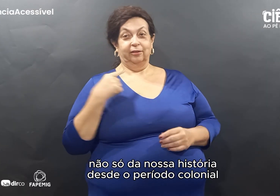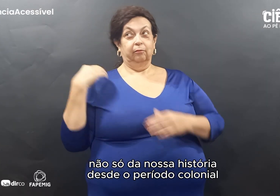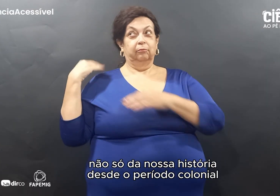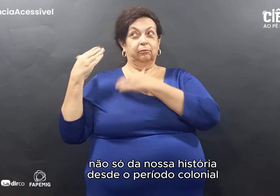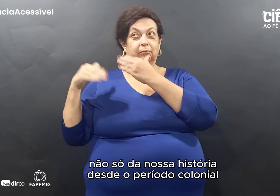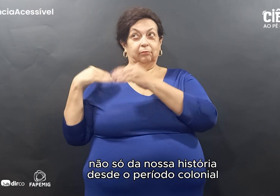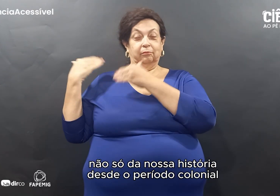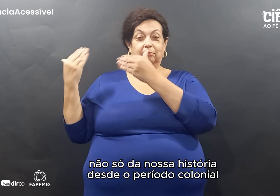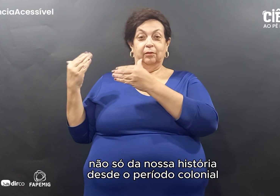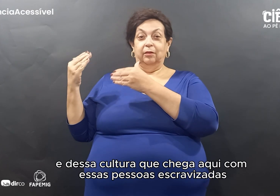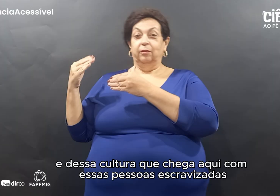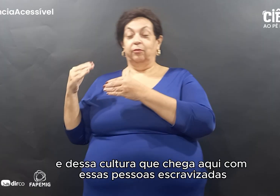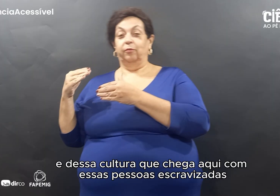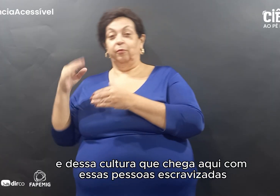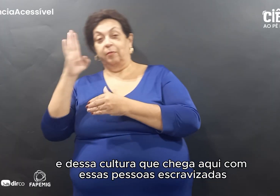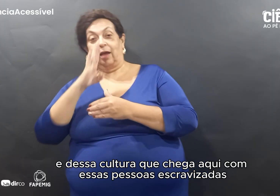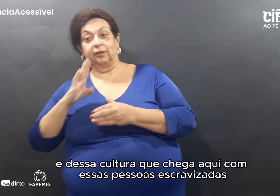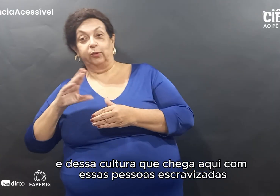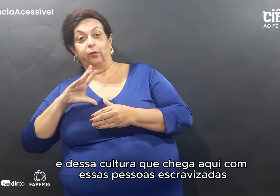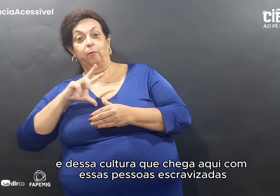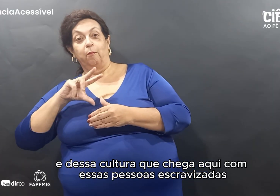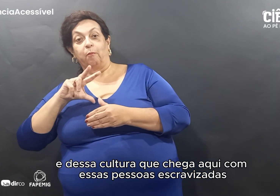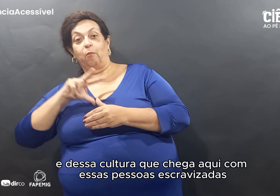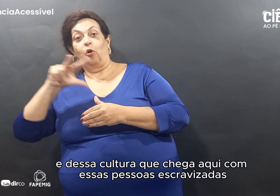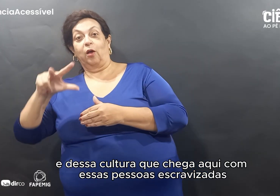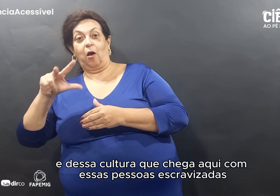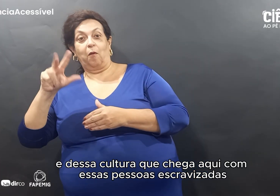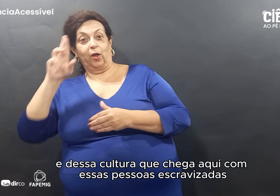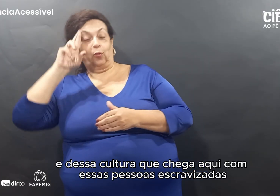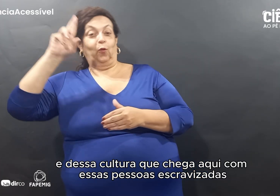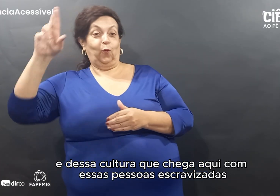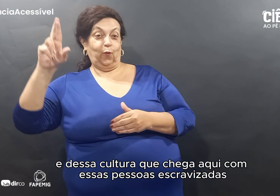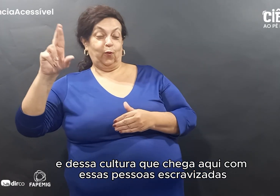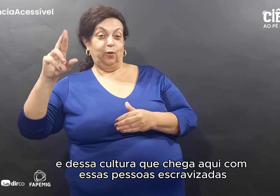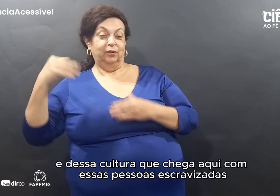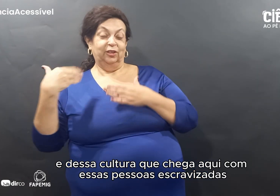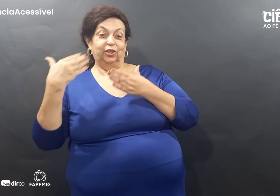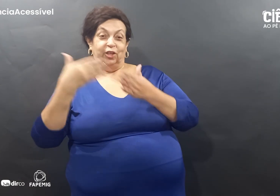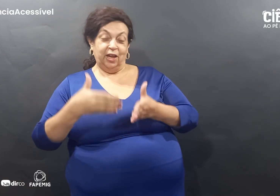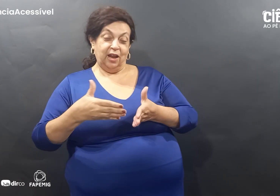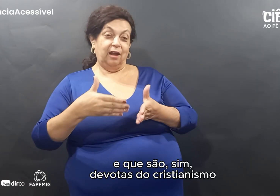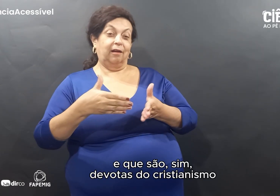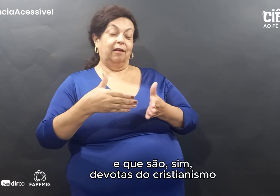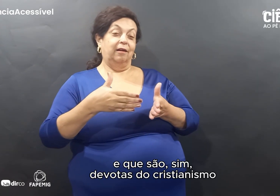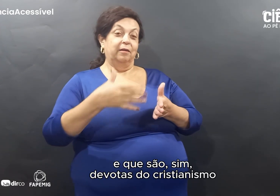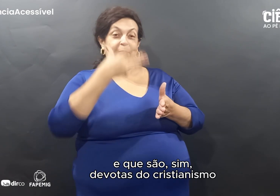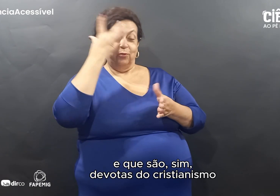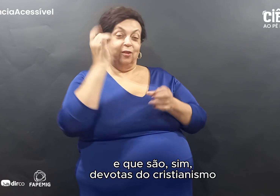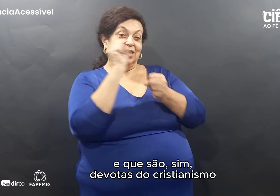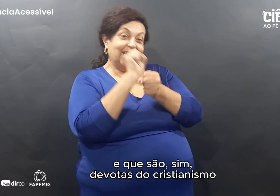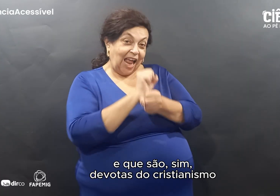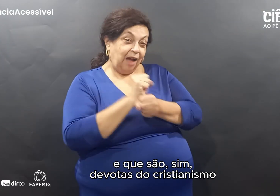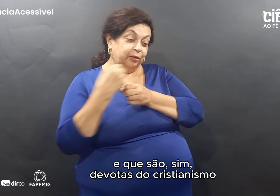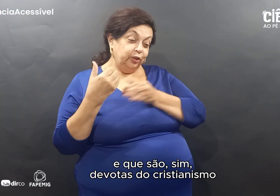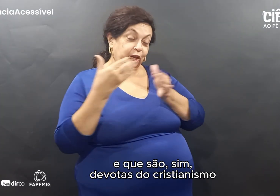período colonial, né, e dessa cultura que chega aqui com essas pessoas escravizadas